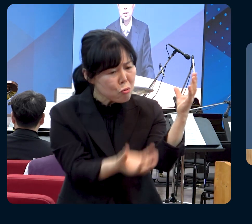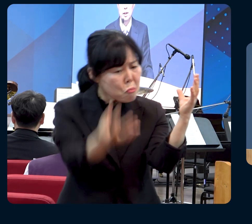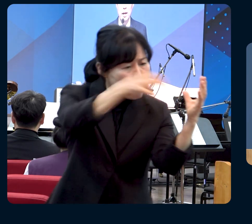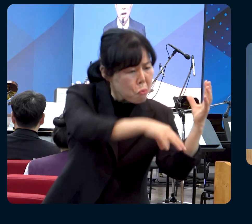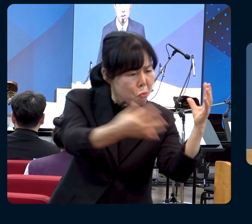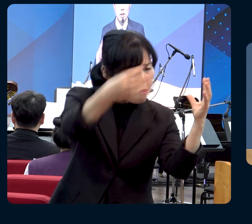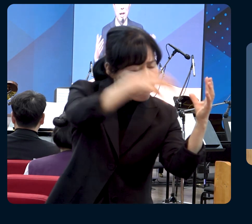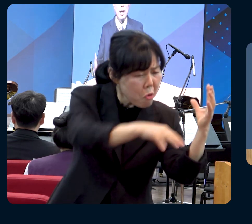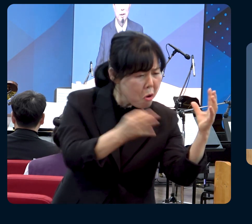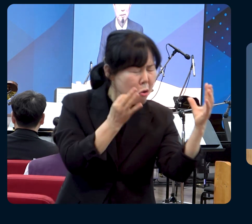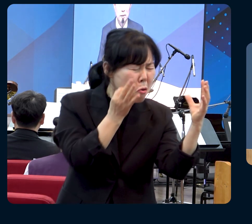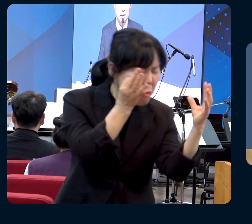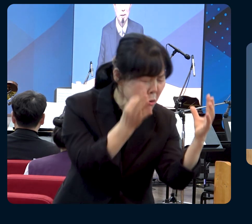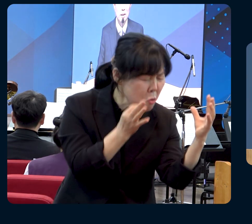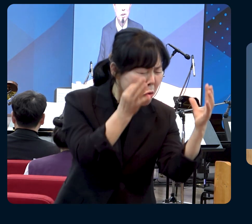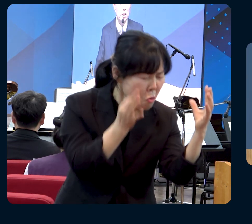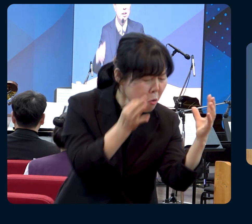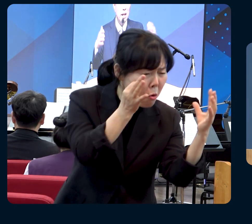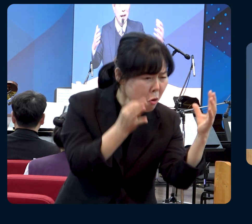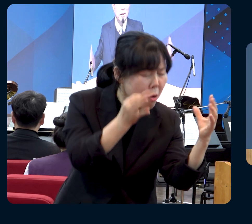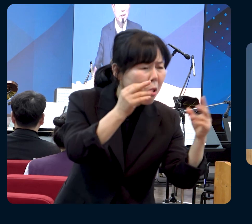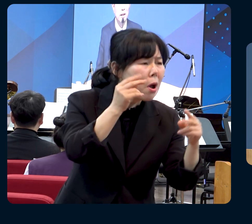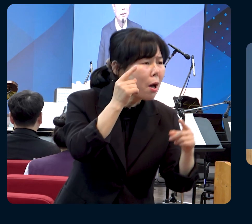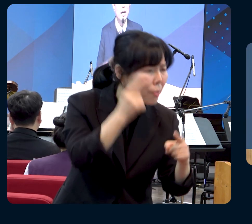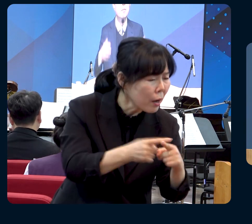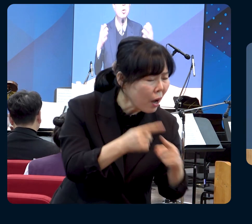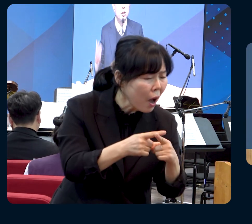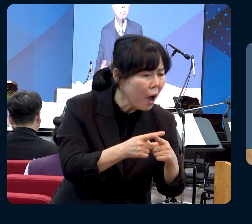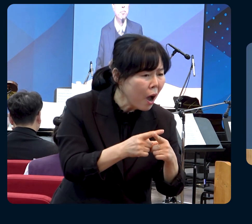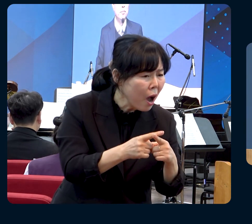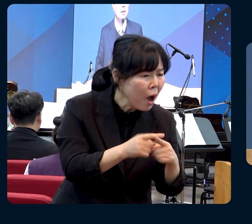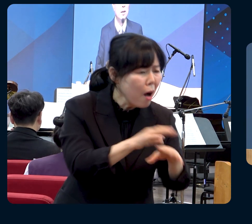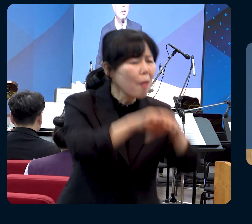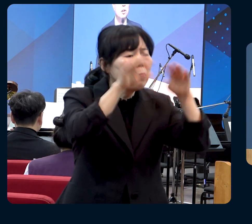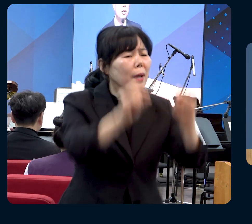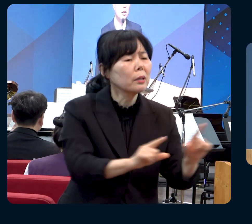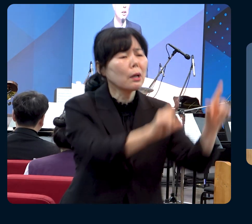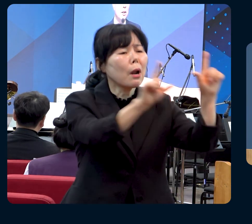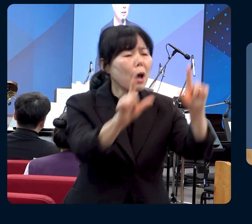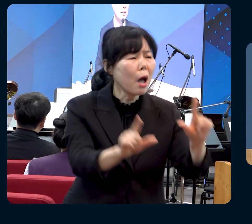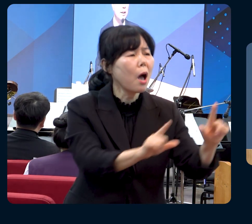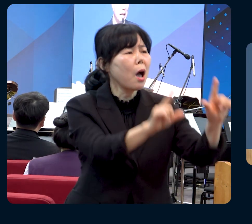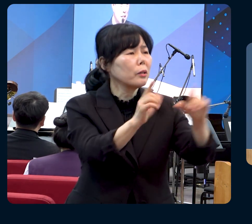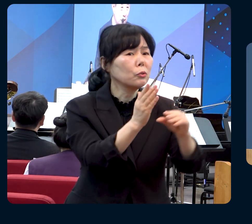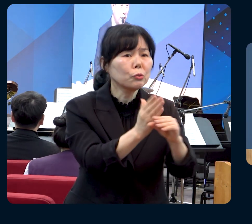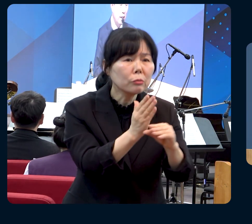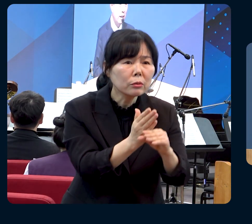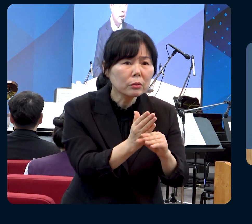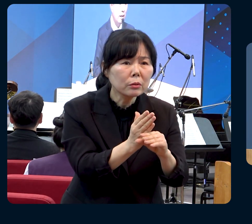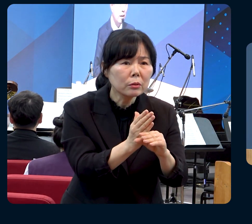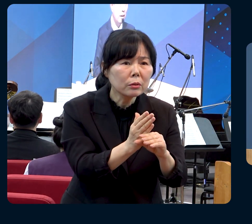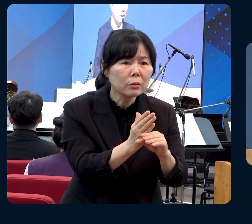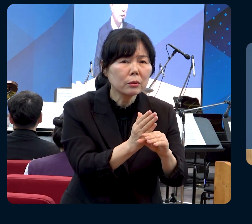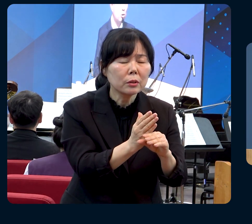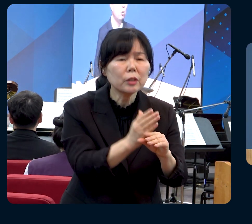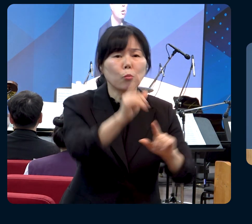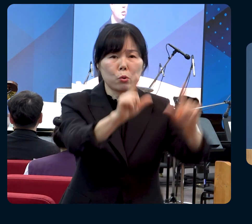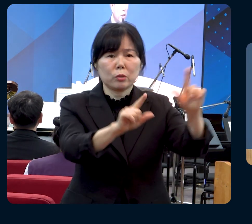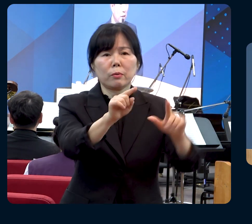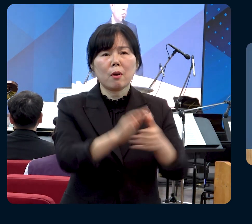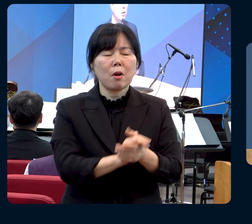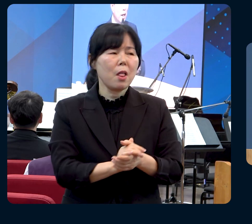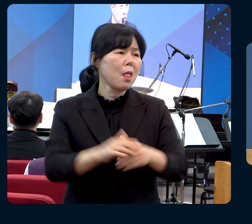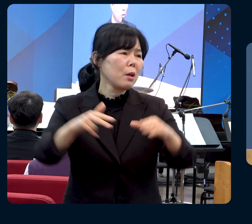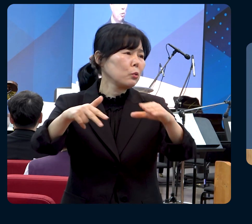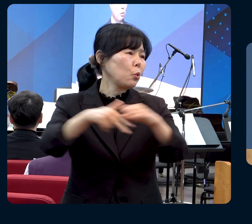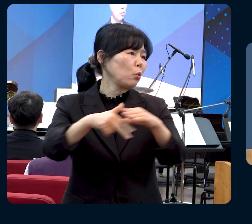가두려고 애쓰다가 그렇게 살아가는 나의 모습, 그것들을 단지